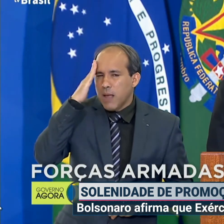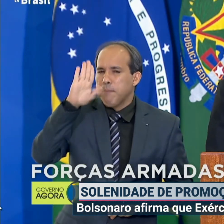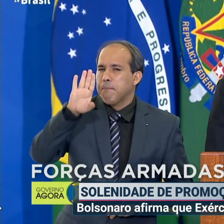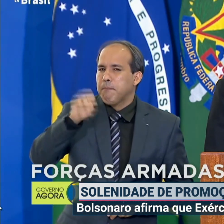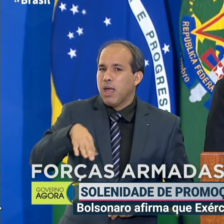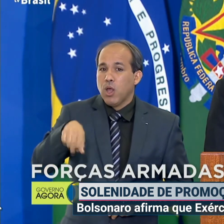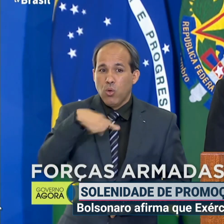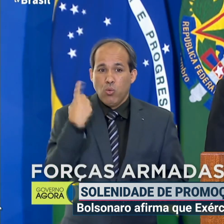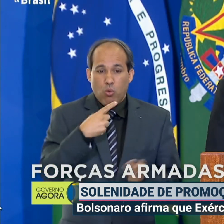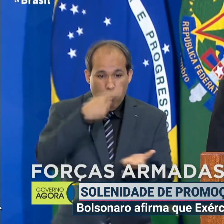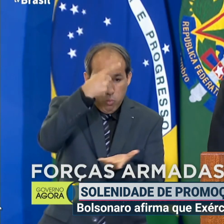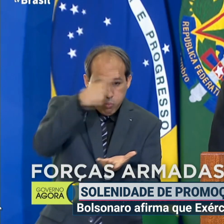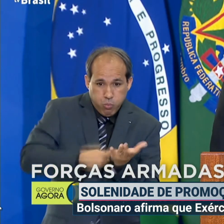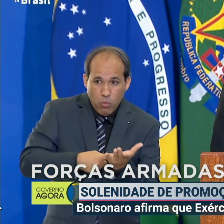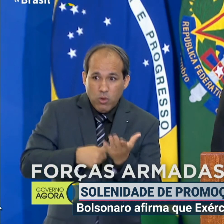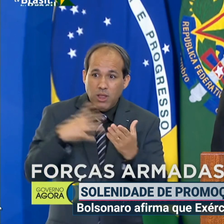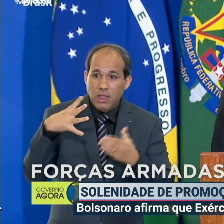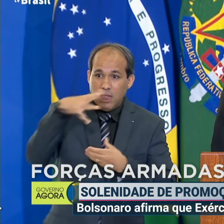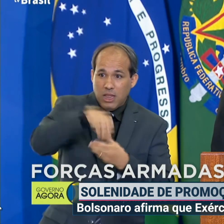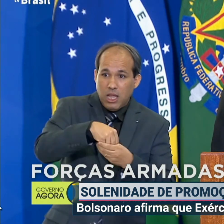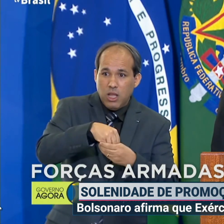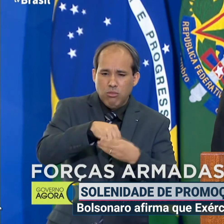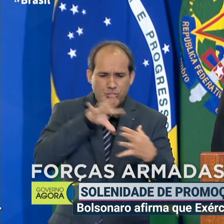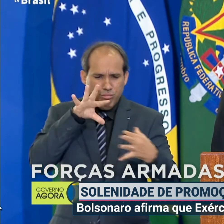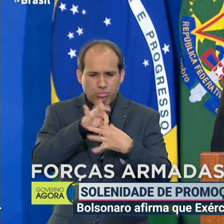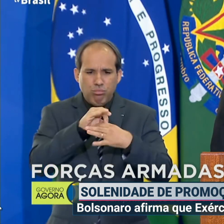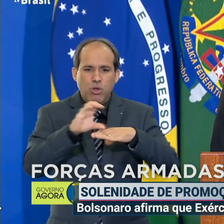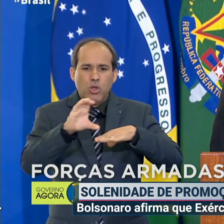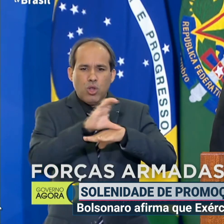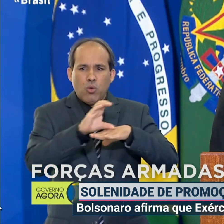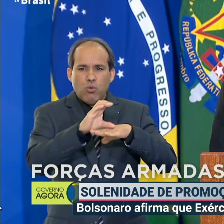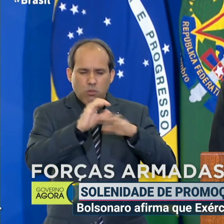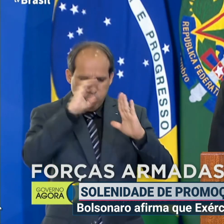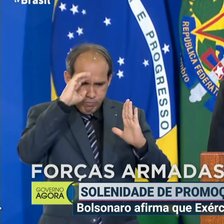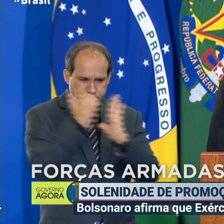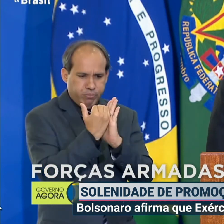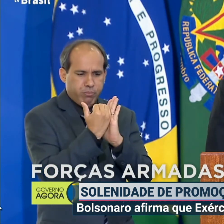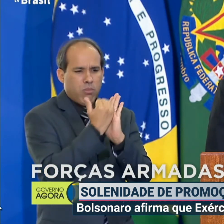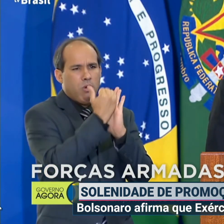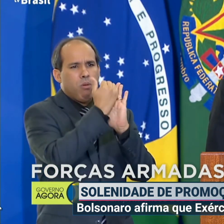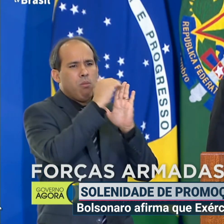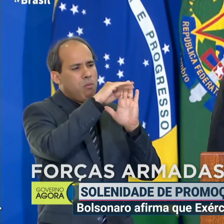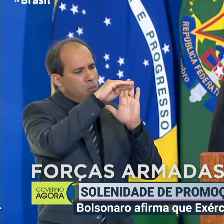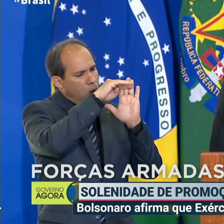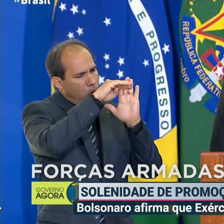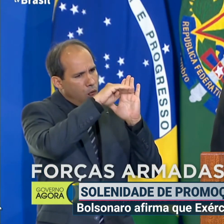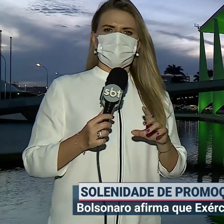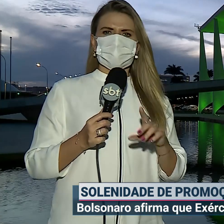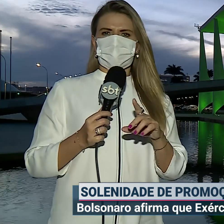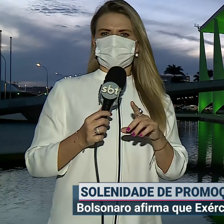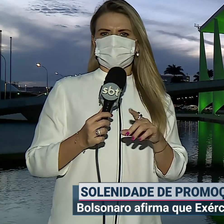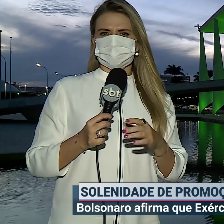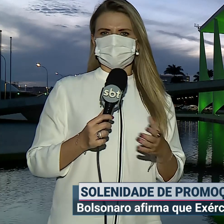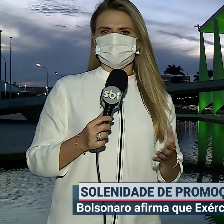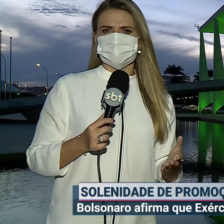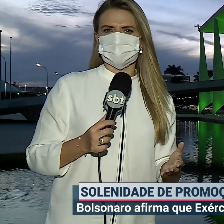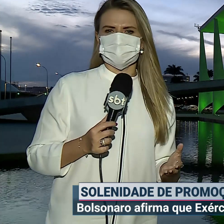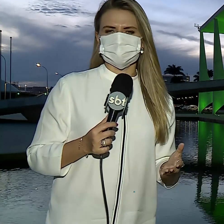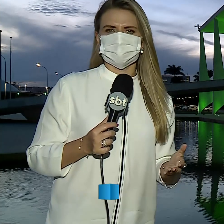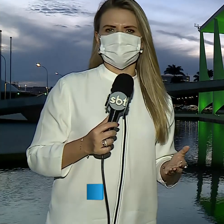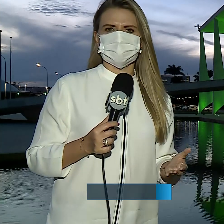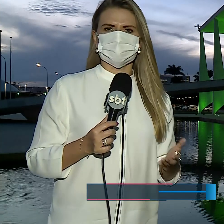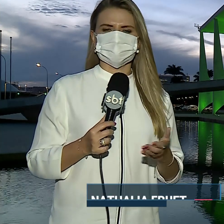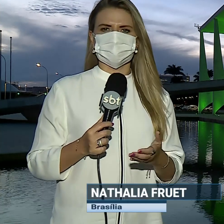compromisso, dentro das quatro linhas da Constituição, será cumprido. O compromisso de